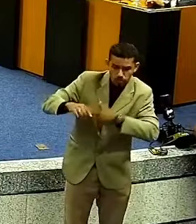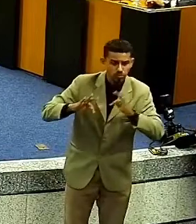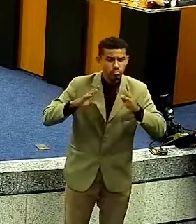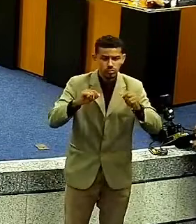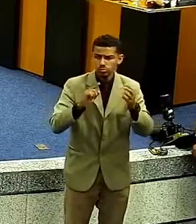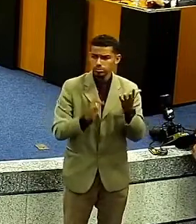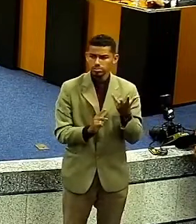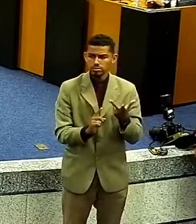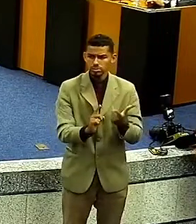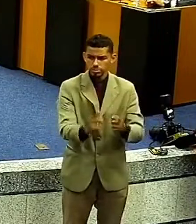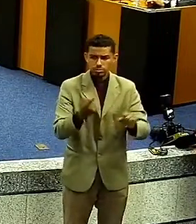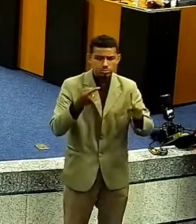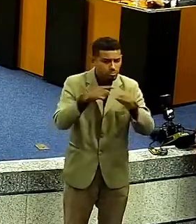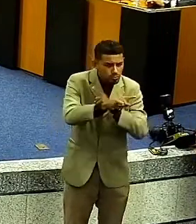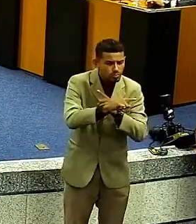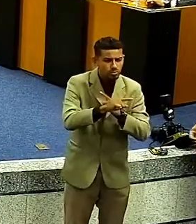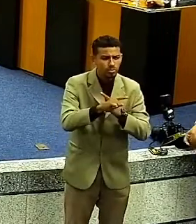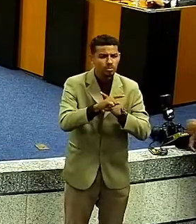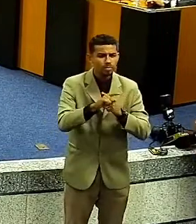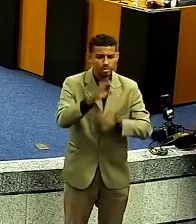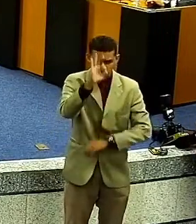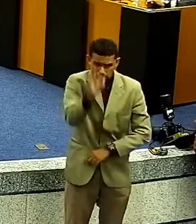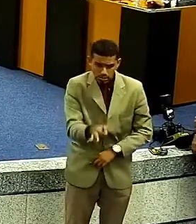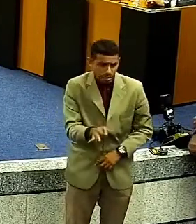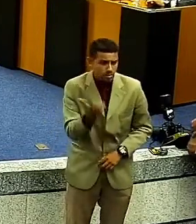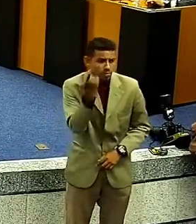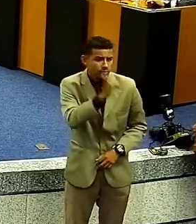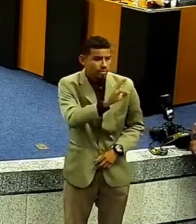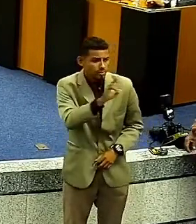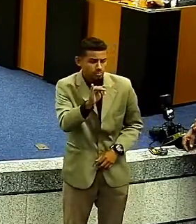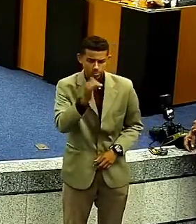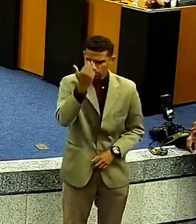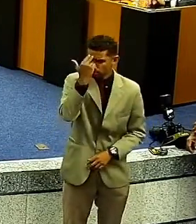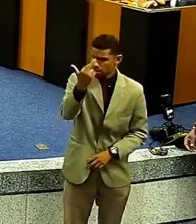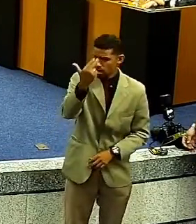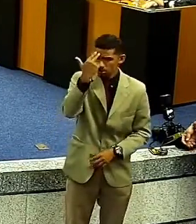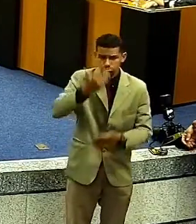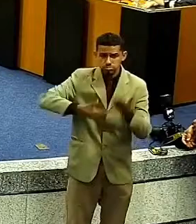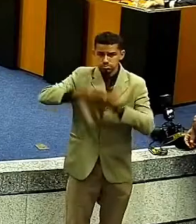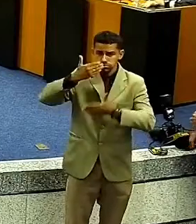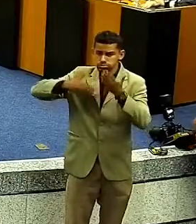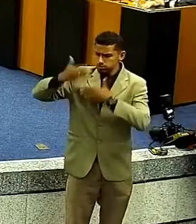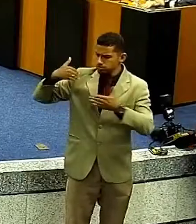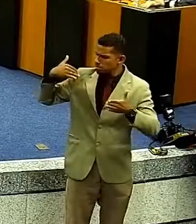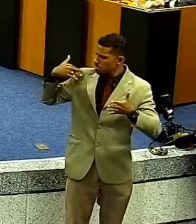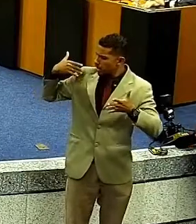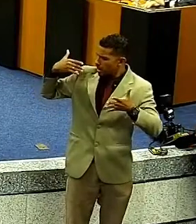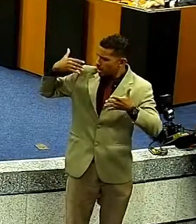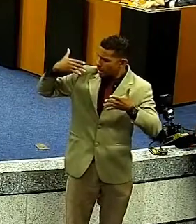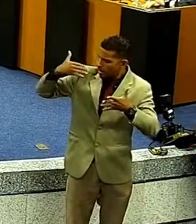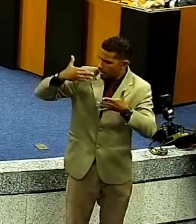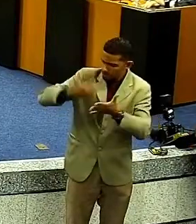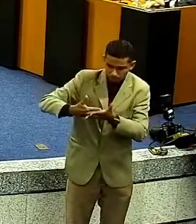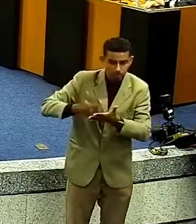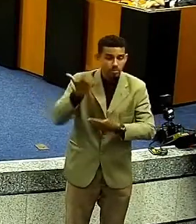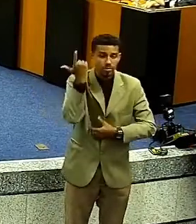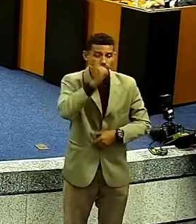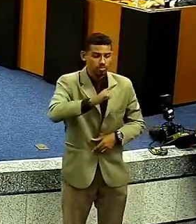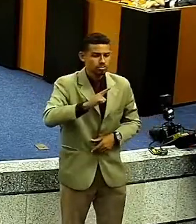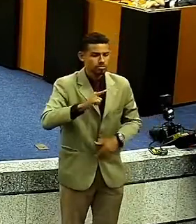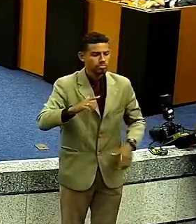que de certo permearão a sua história o seu tempo de permanência nesta